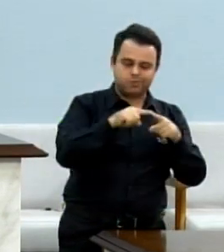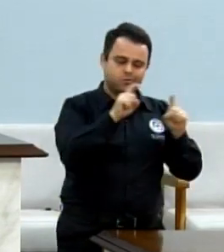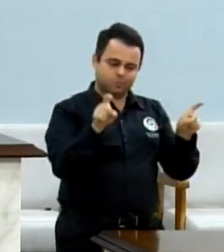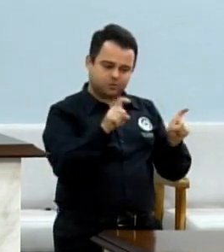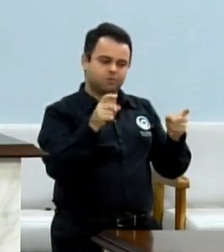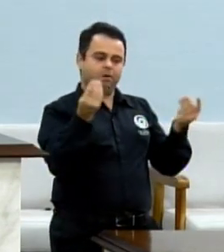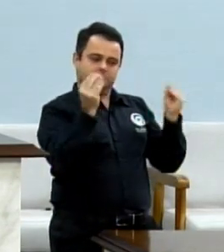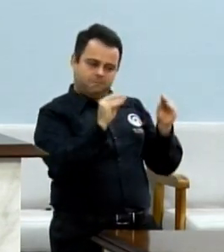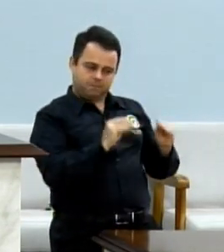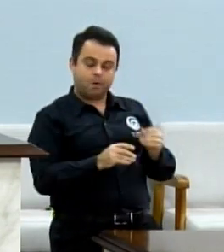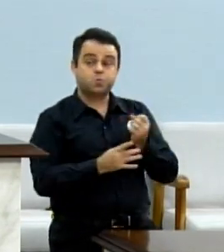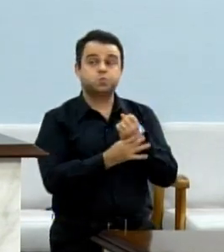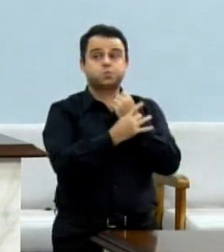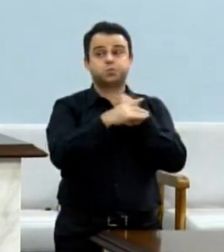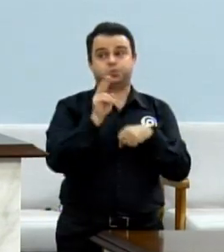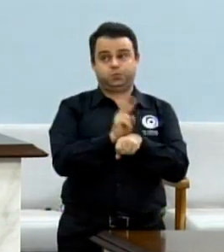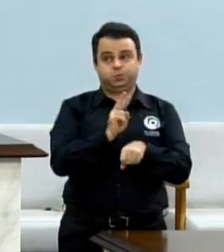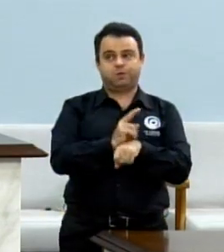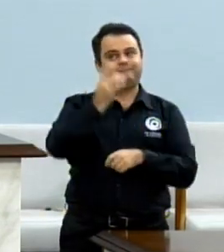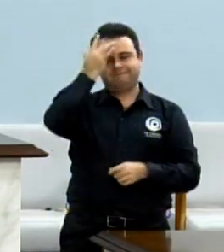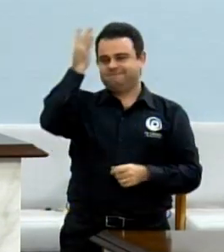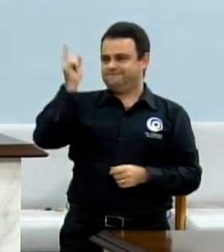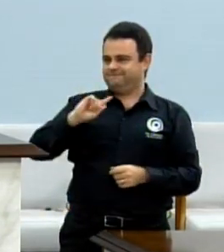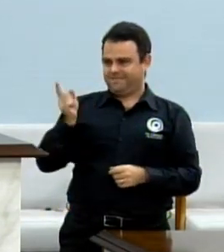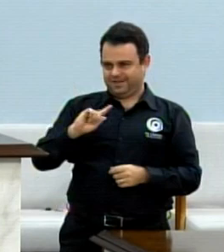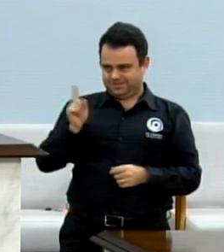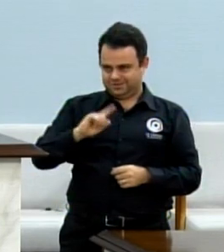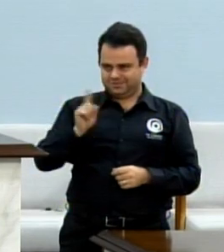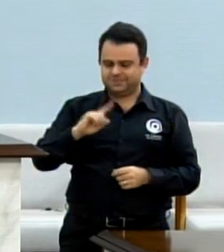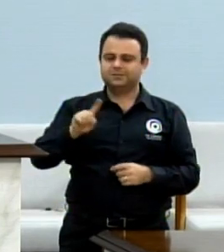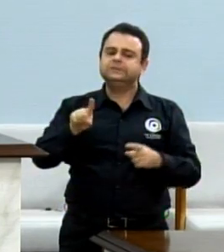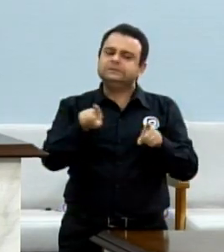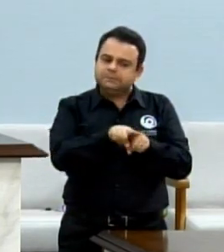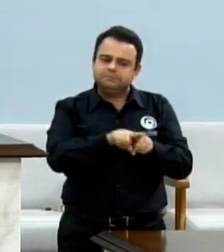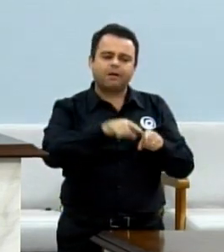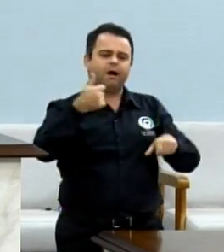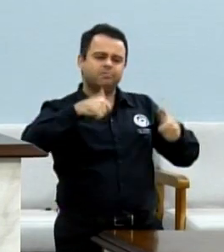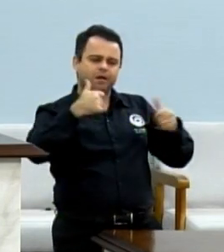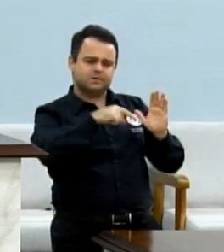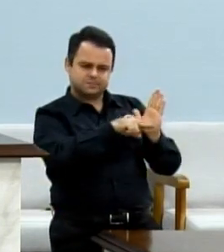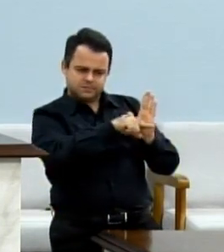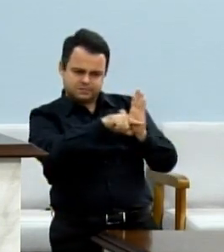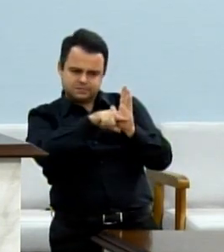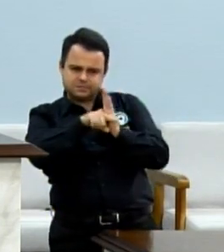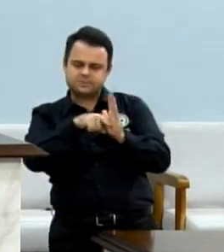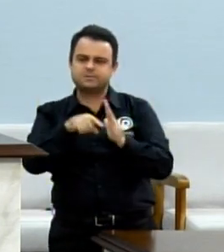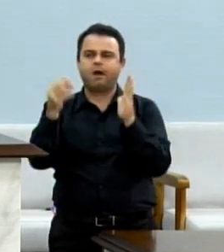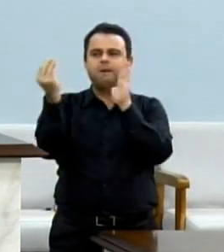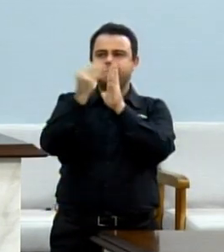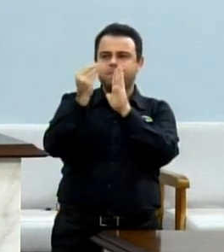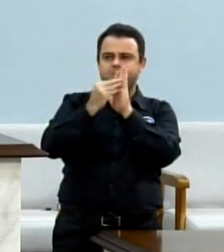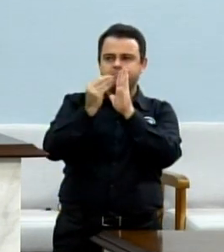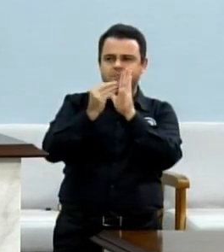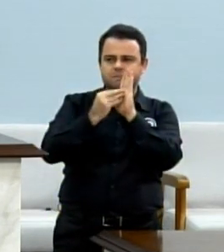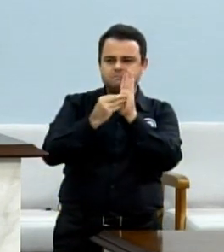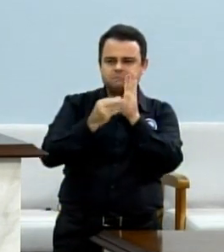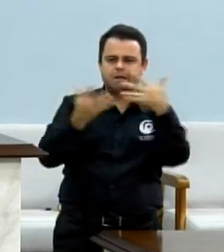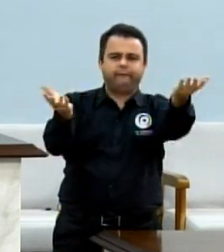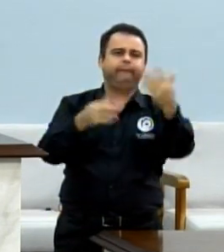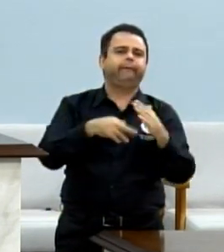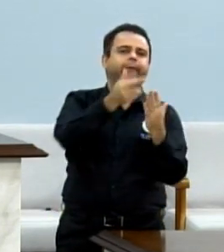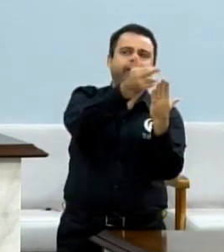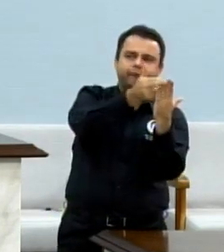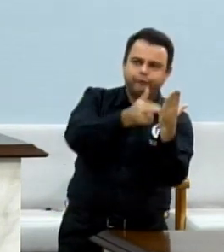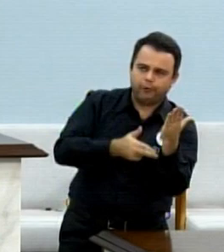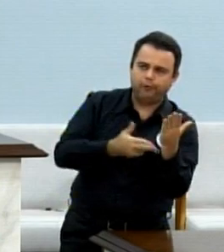quanto parece. Análise de cláusulas contratuais também entra, só que acontece que se a gente fizer tudo isso, relatório de impacto, nós